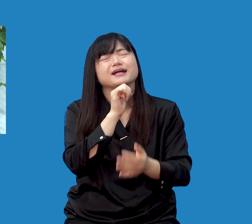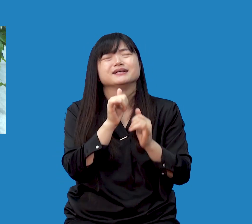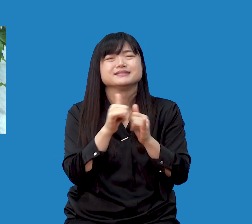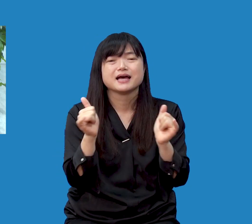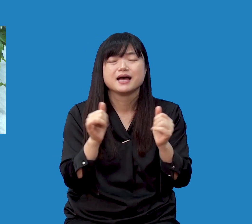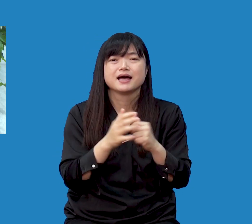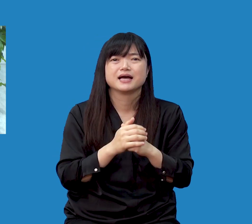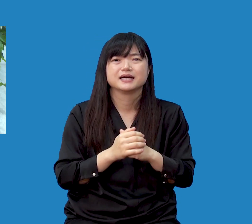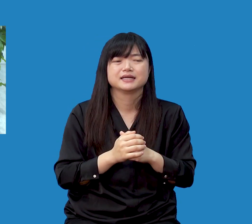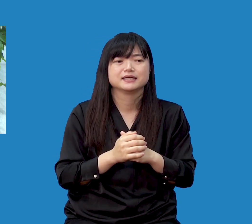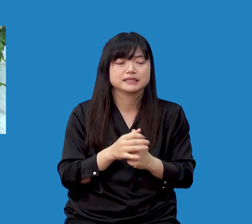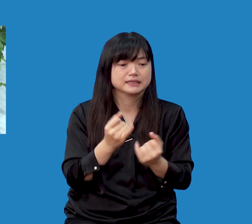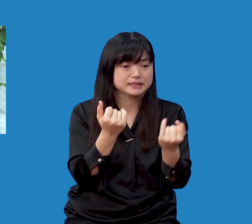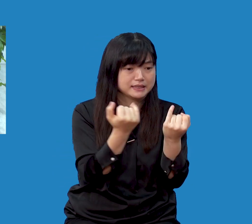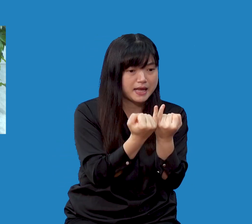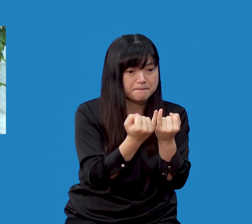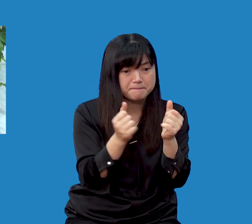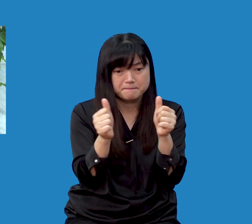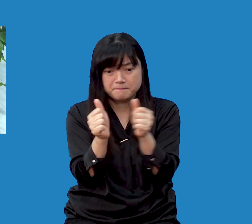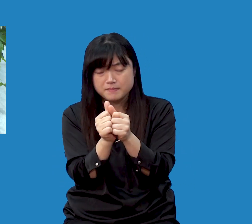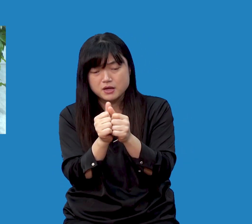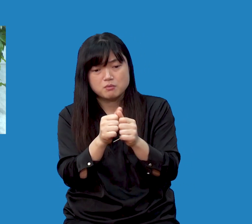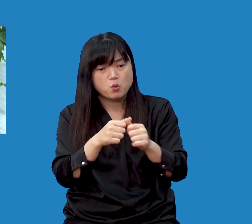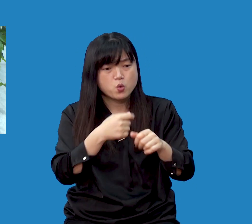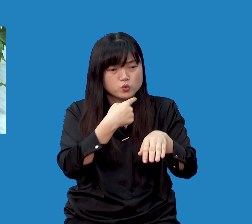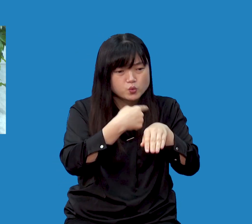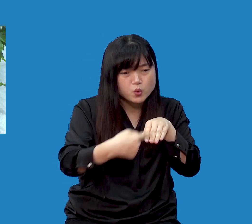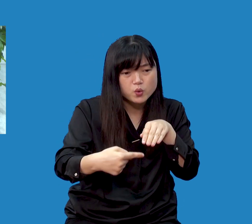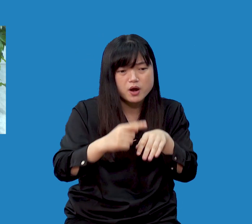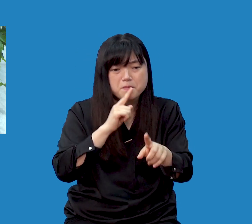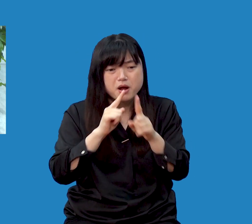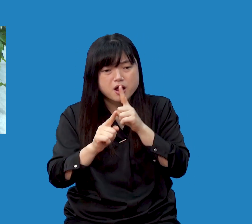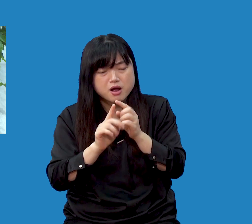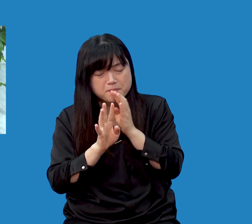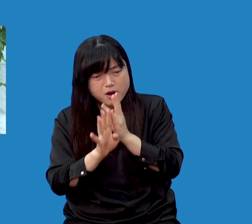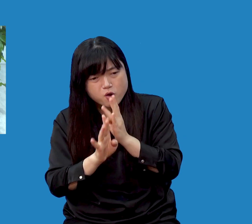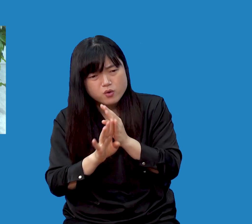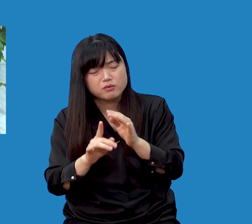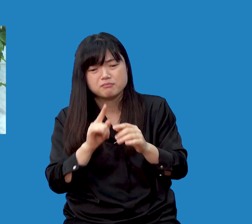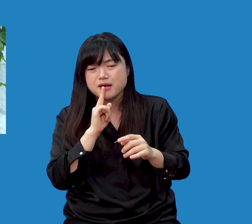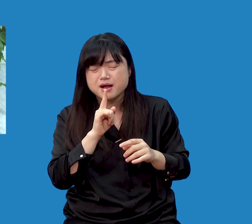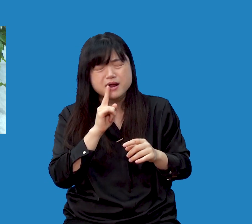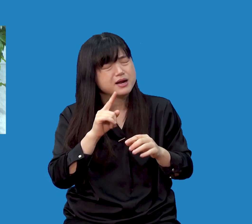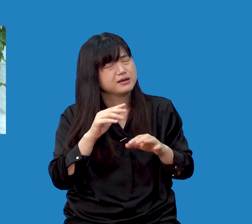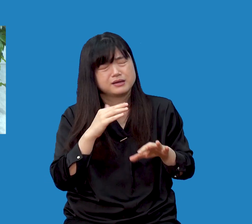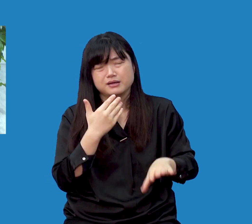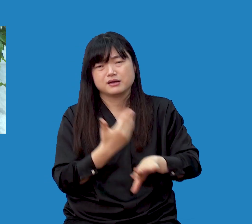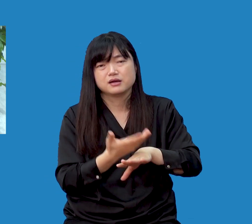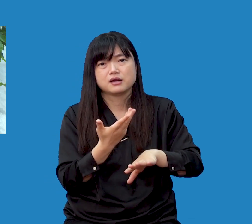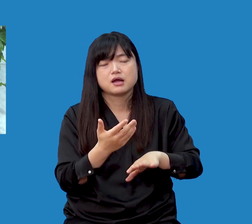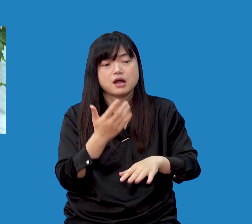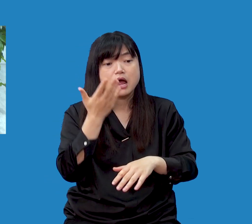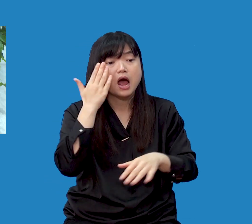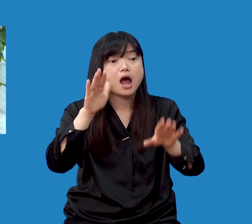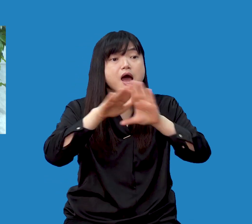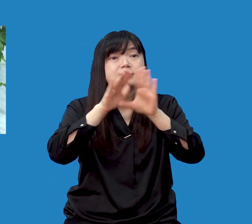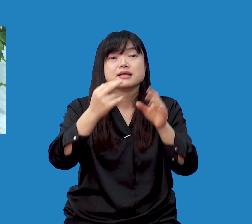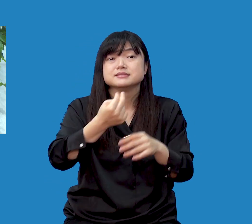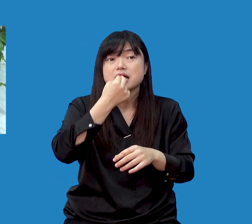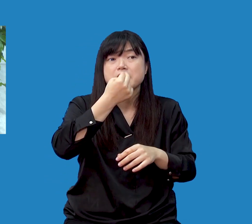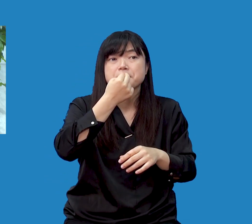자, 남녀노소, 종족과 방언 각 나라 가운데에서 하늘의